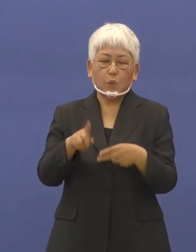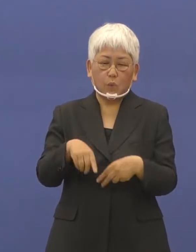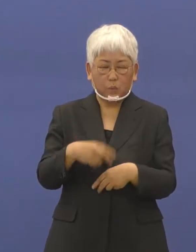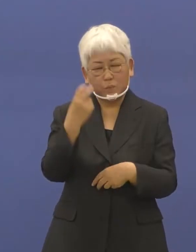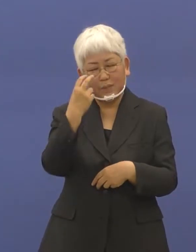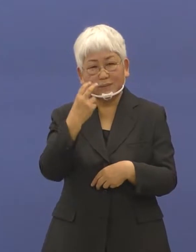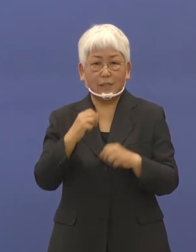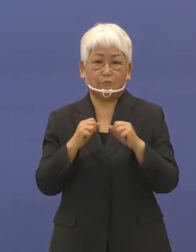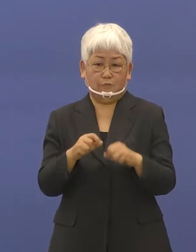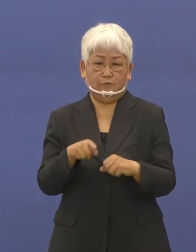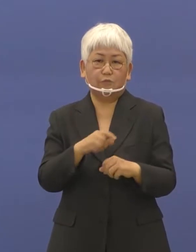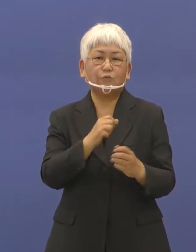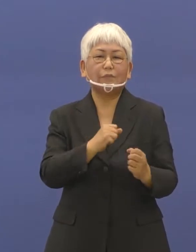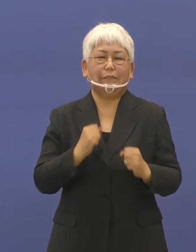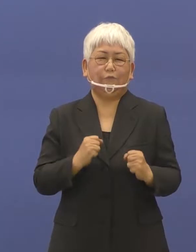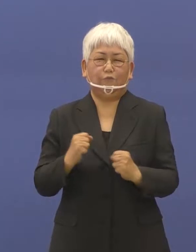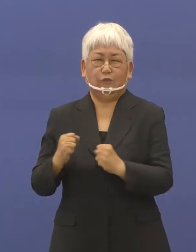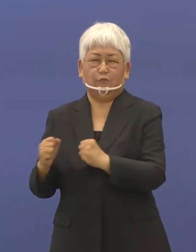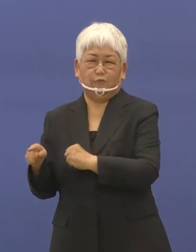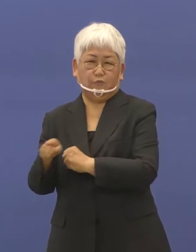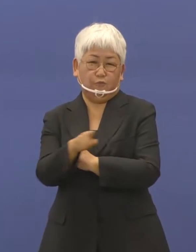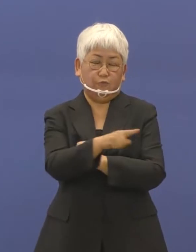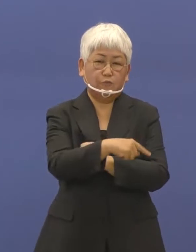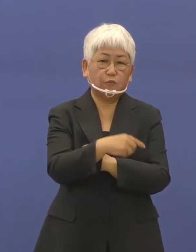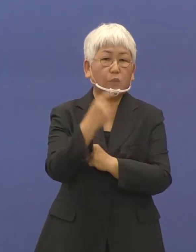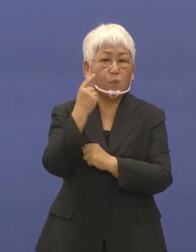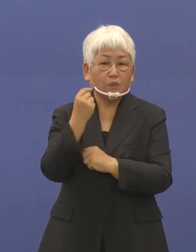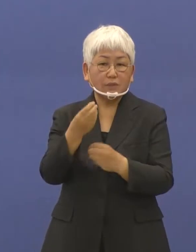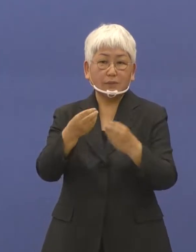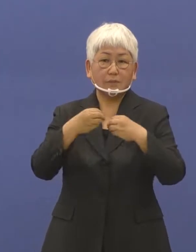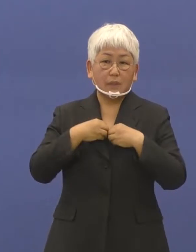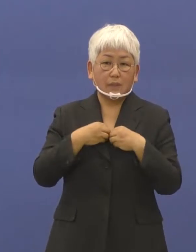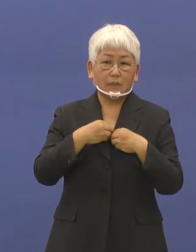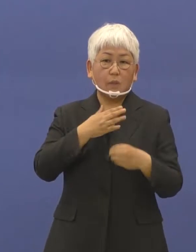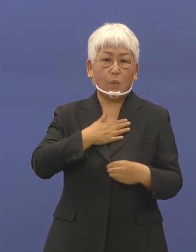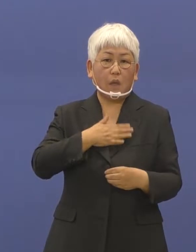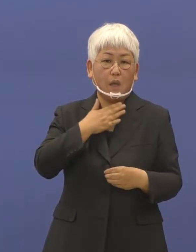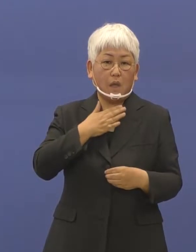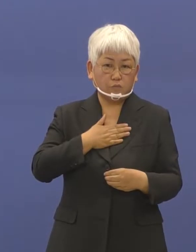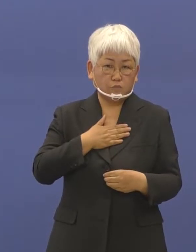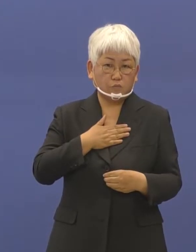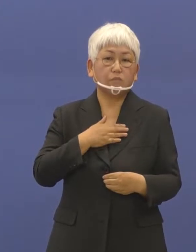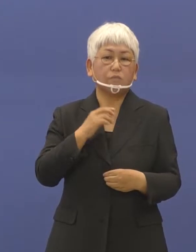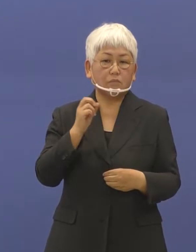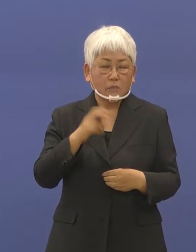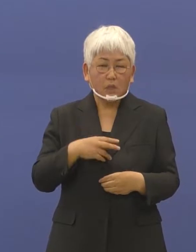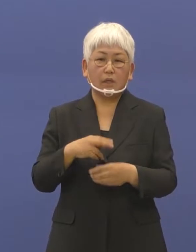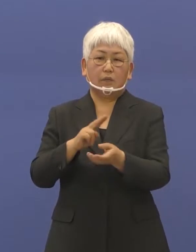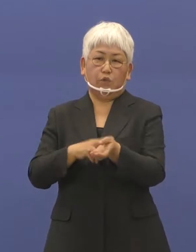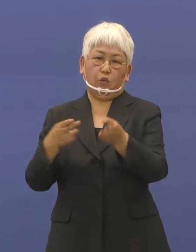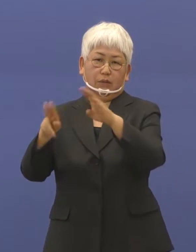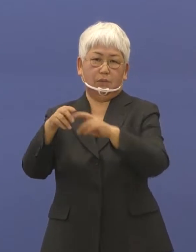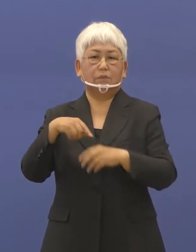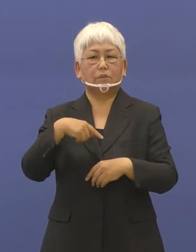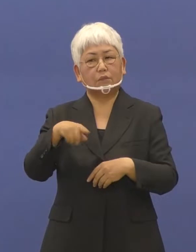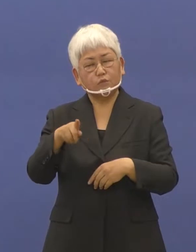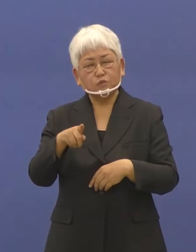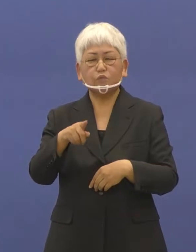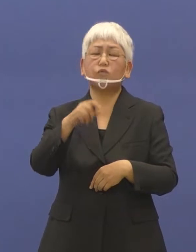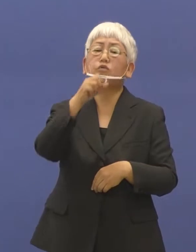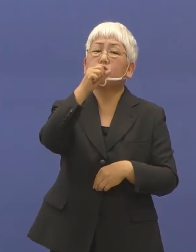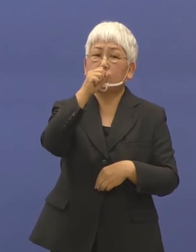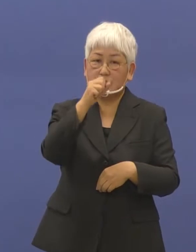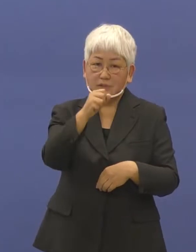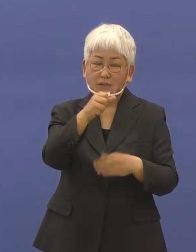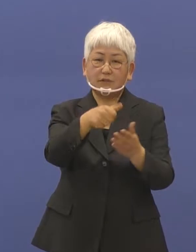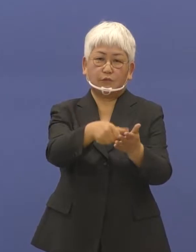方々が陽性になったときに、もちろん医療機関に受診されればそれで、登